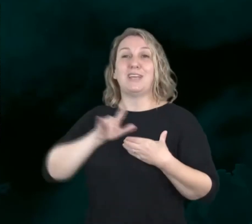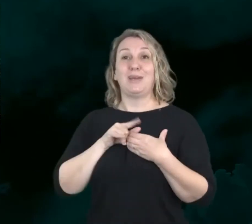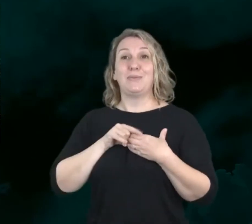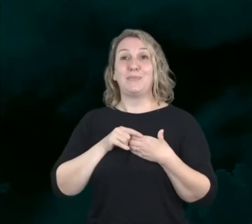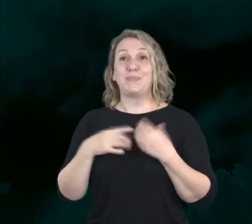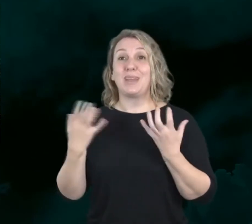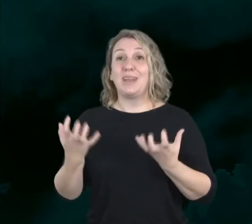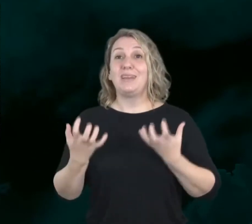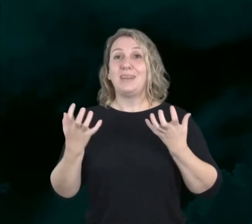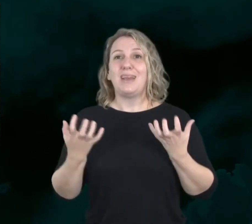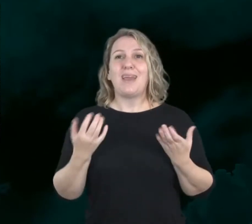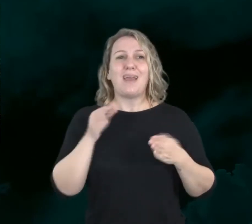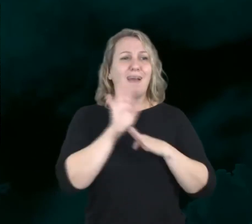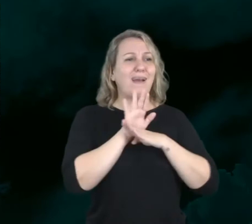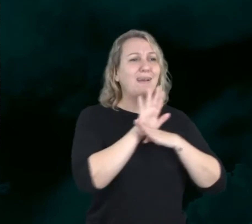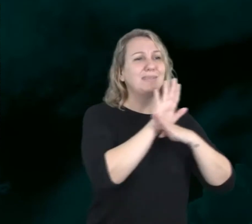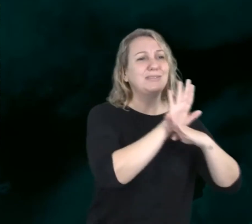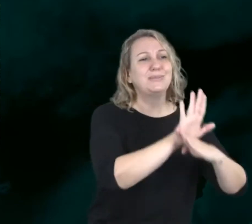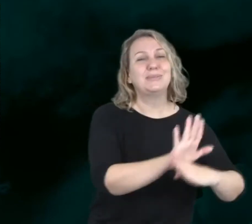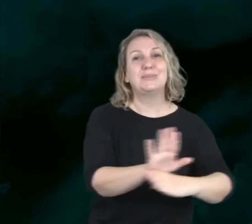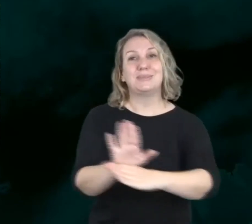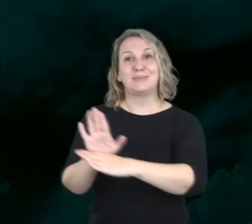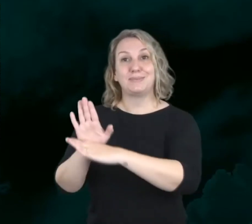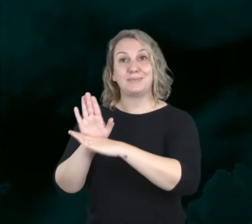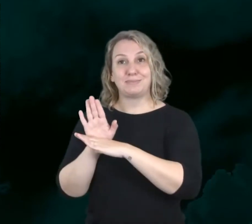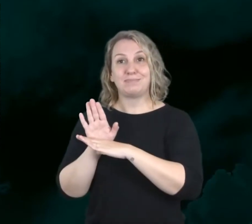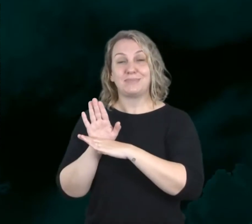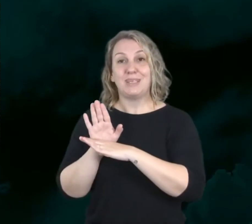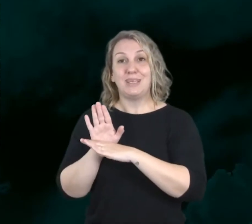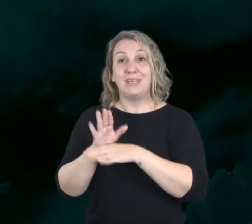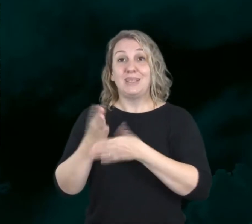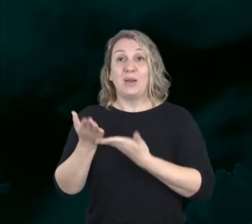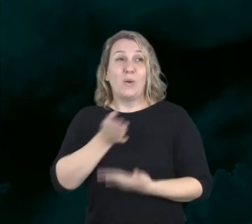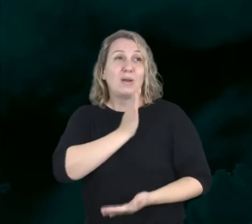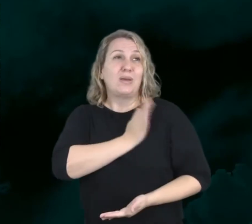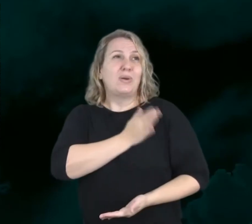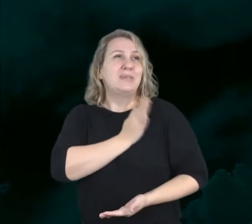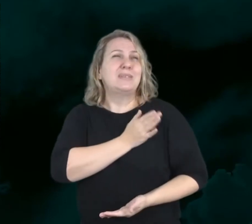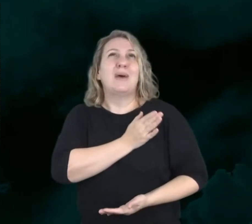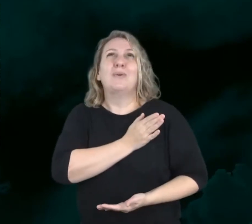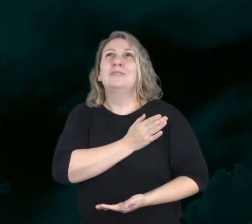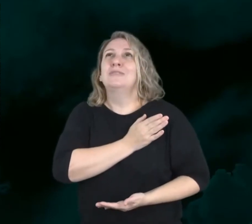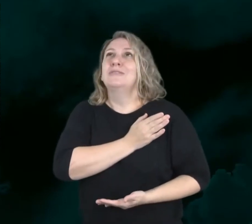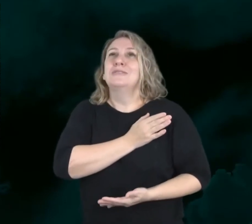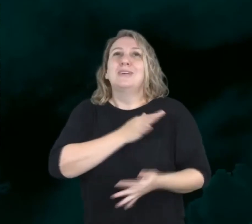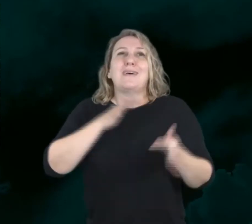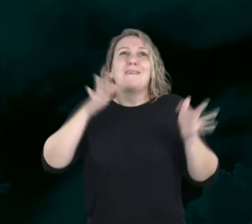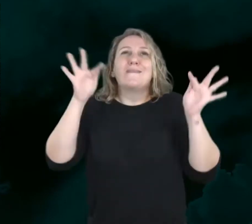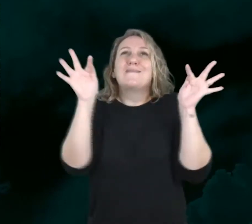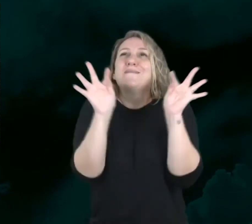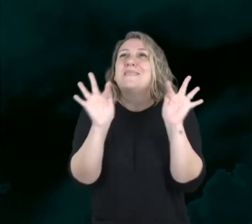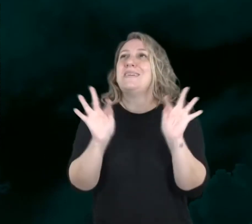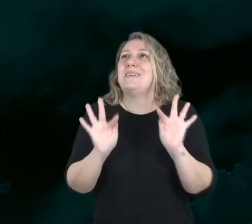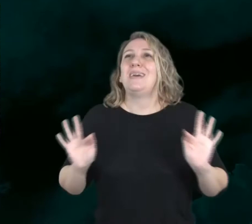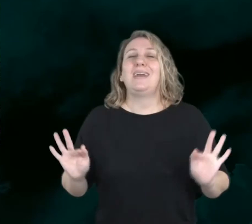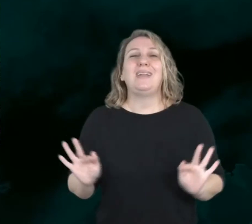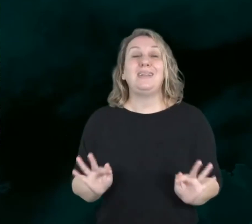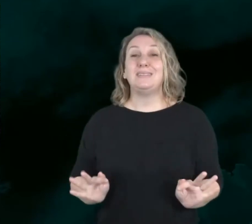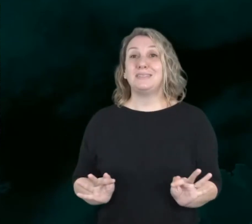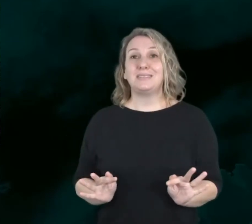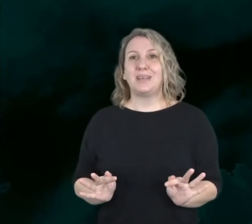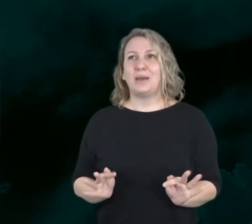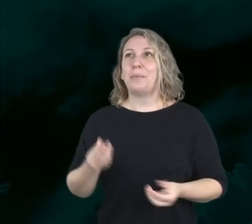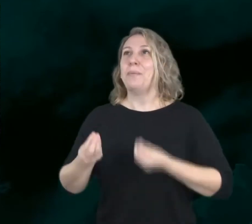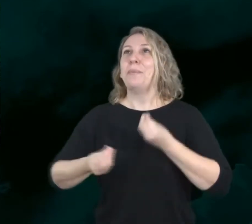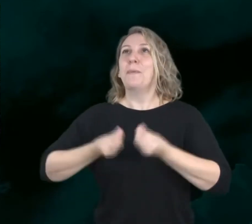Cristo, nós temos uma alegria indizível dentro de nós. Nós temos um hino que fala, é uma alegria